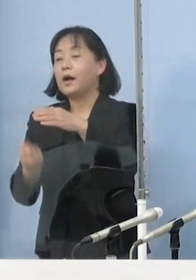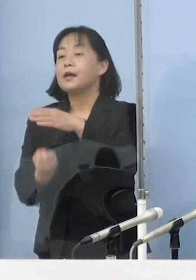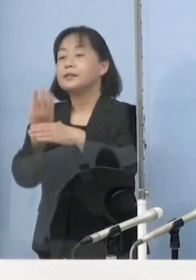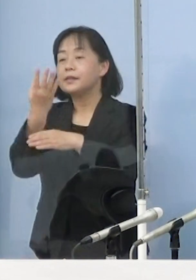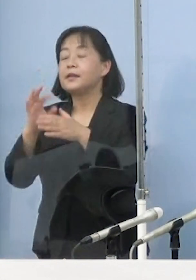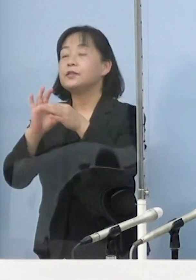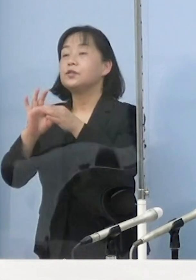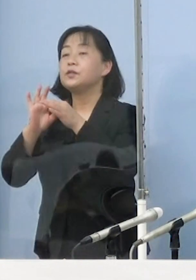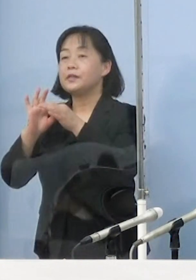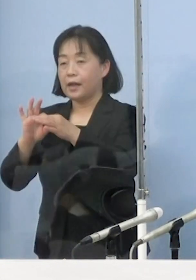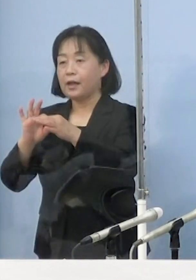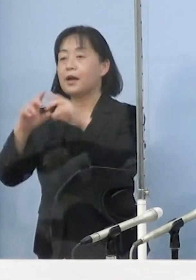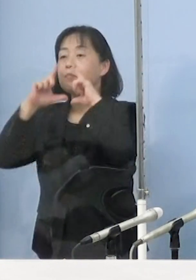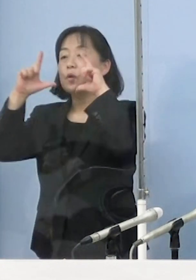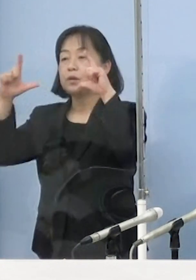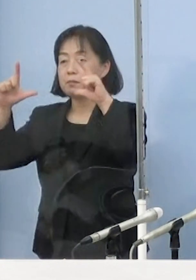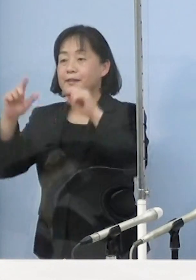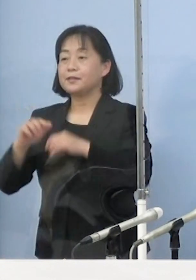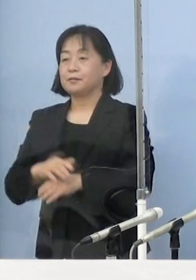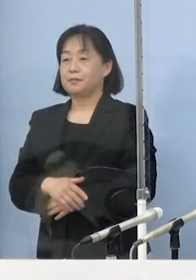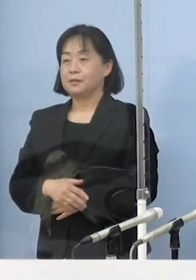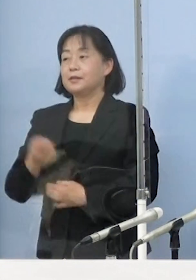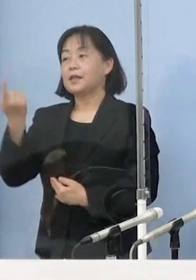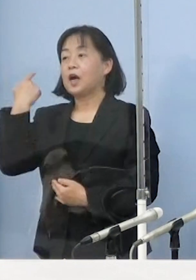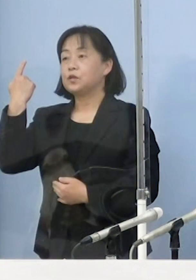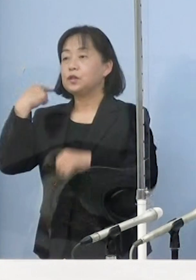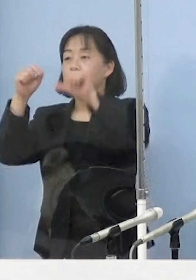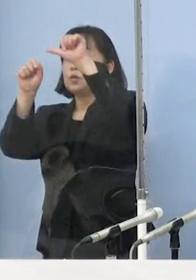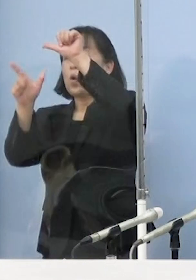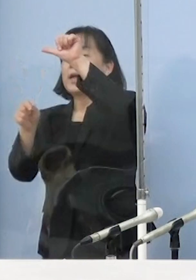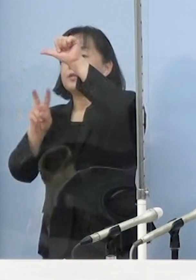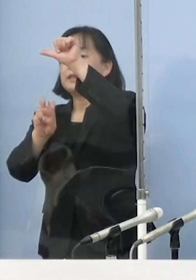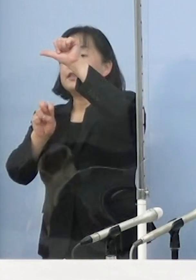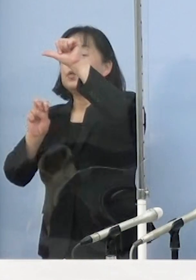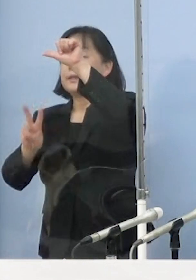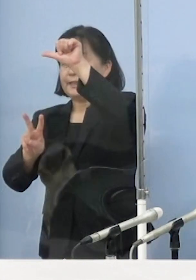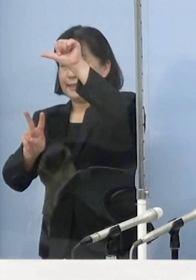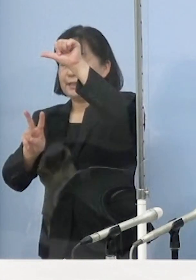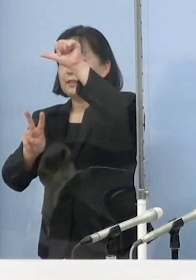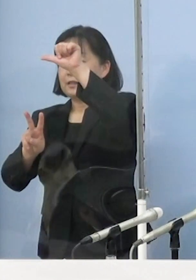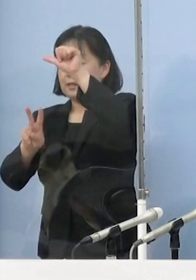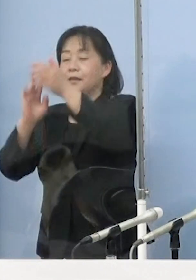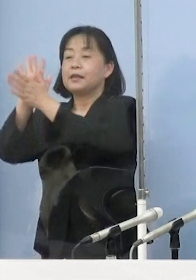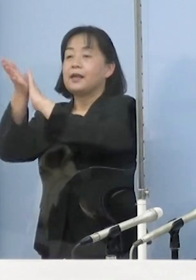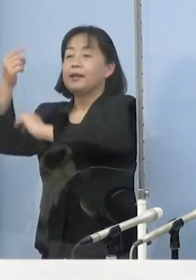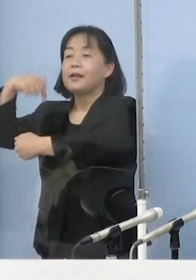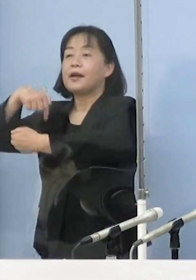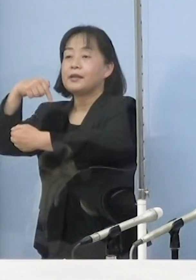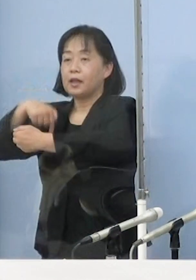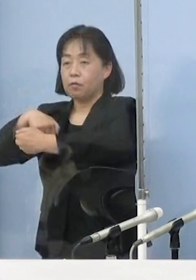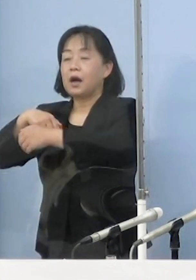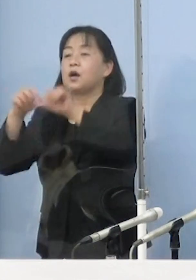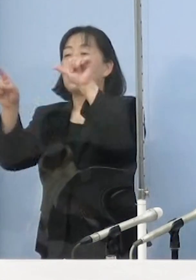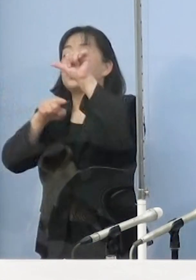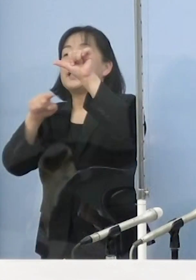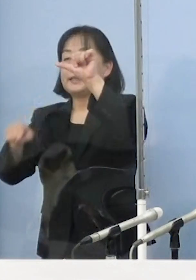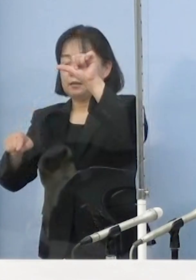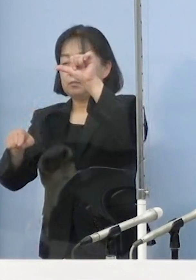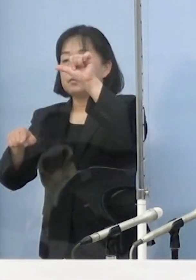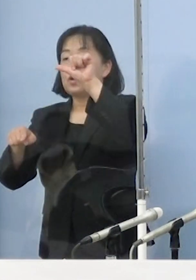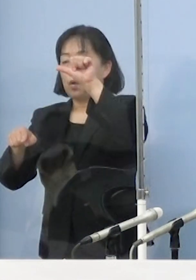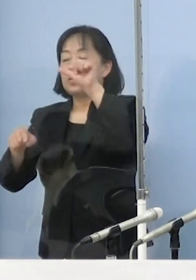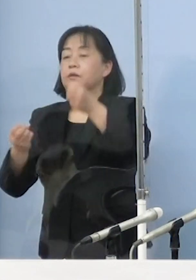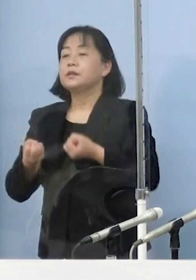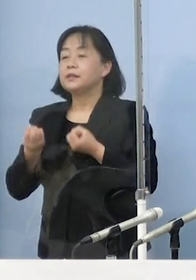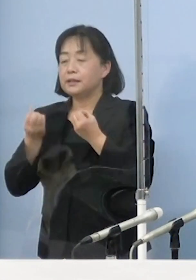発表をさせていただきます。昨日5月の22日県内におきましては5名の